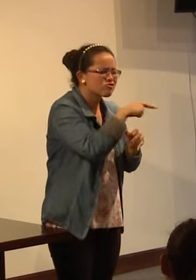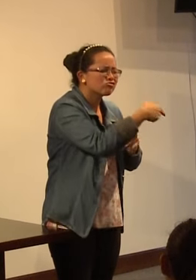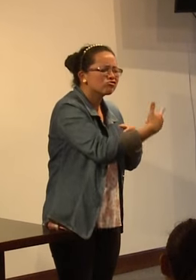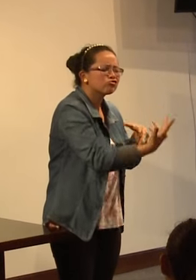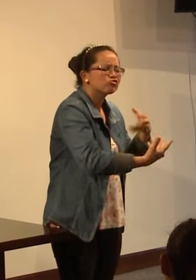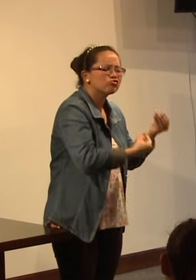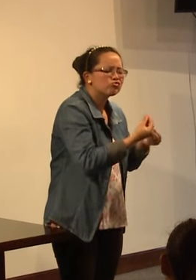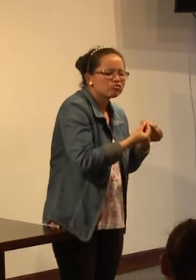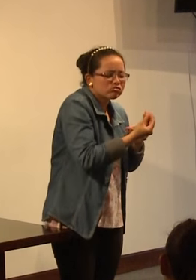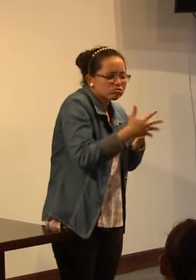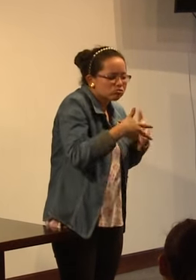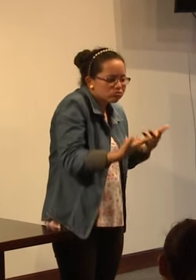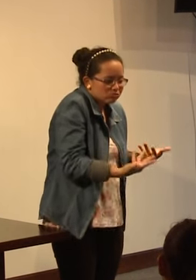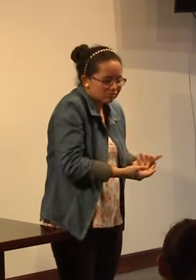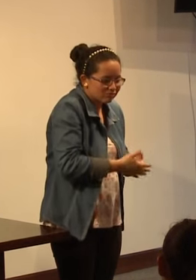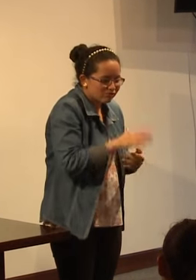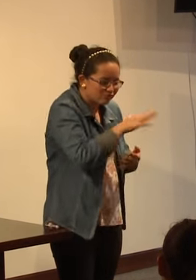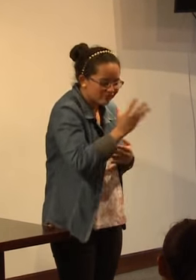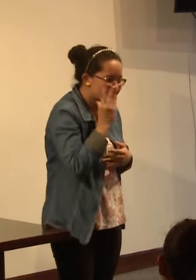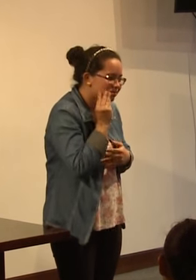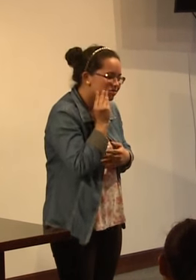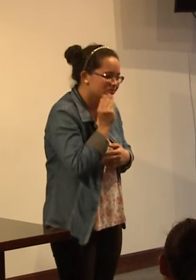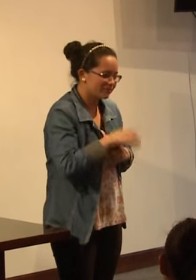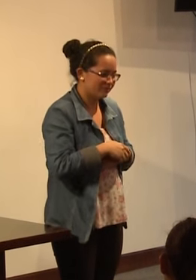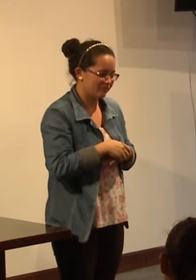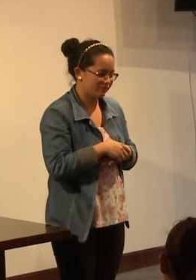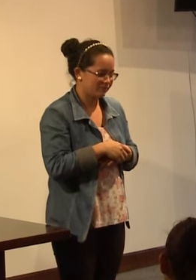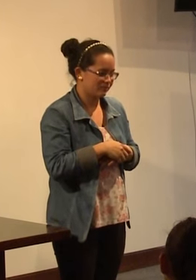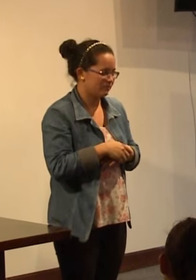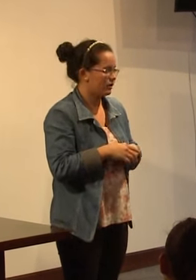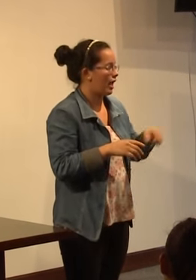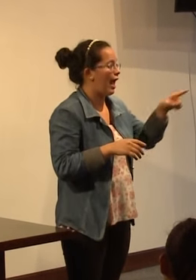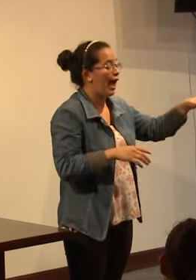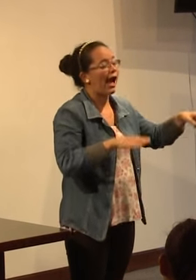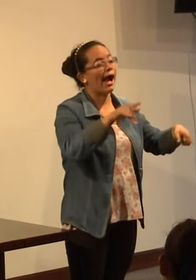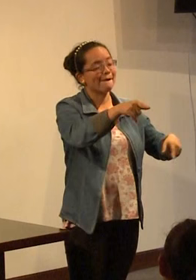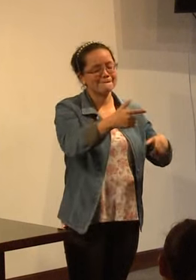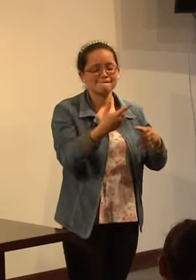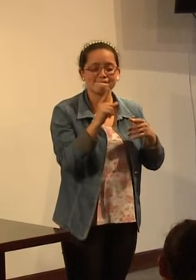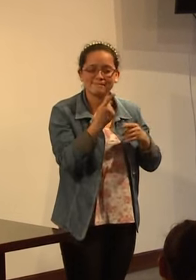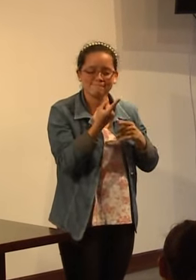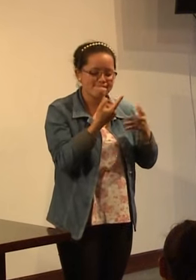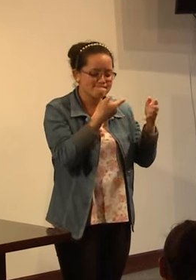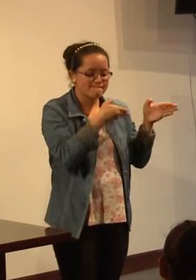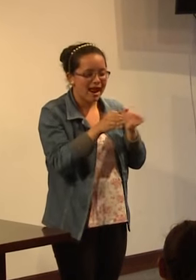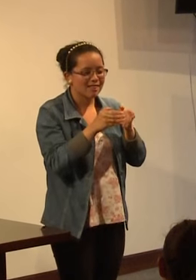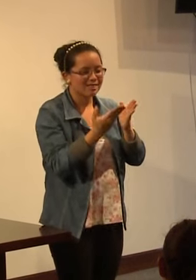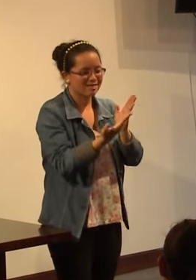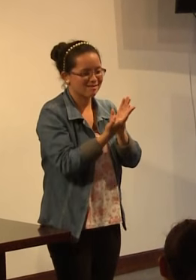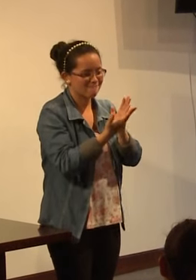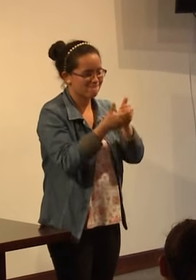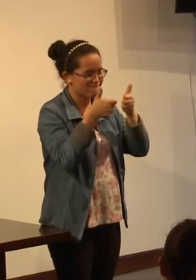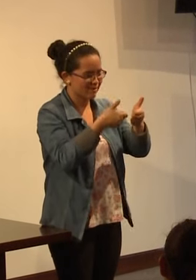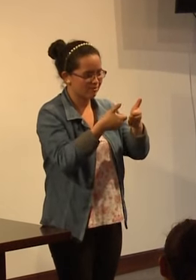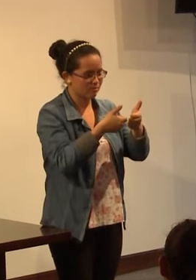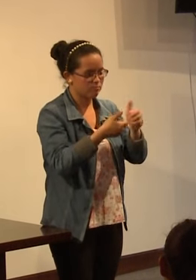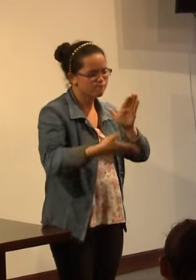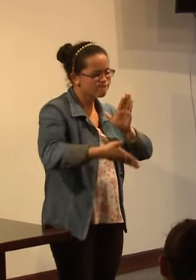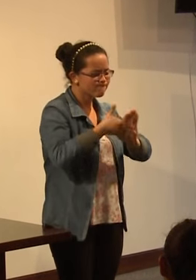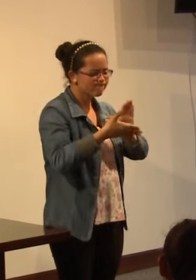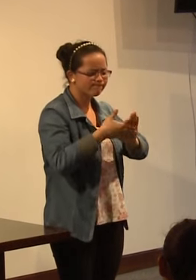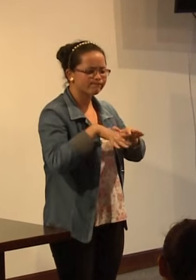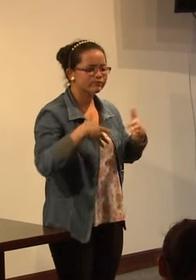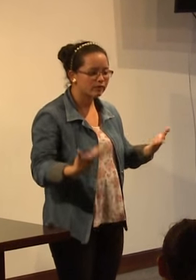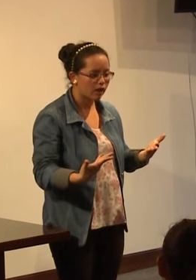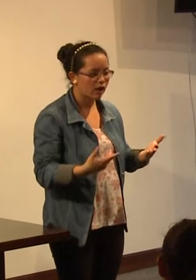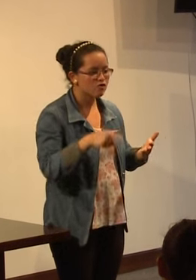Claro, miren, lo primero es que hay que armar un muy buen plan de estudios. O sea, el sustento de todo esto tiene que ver